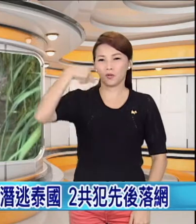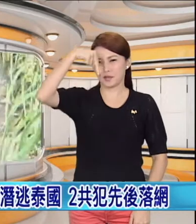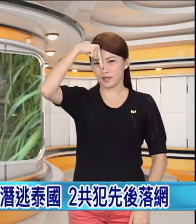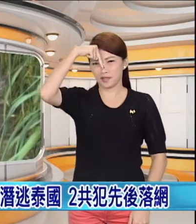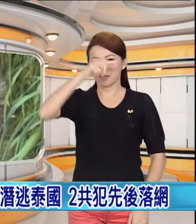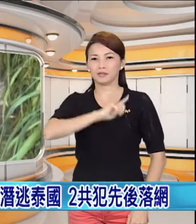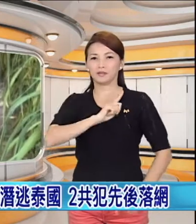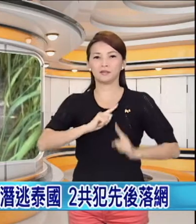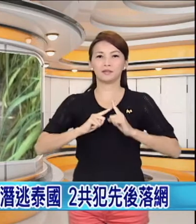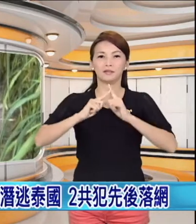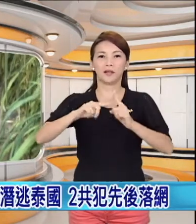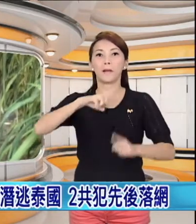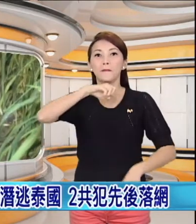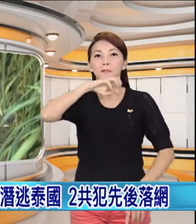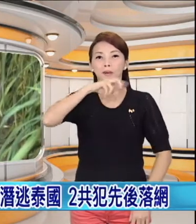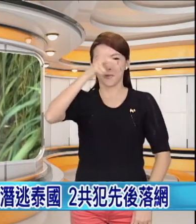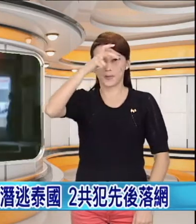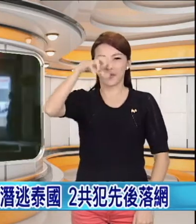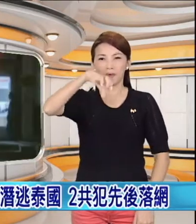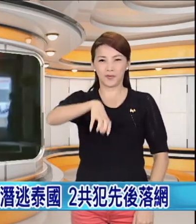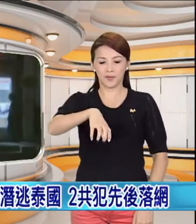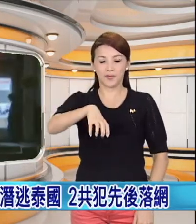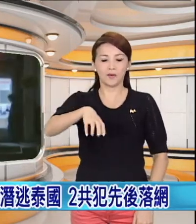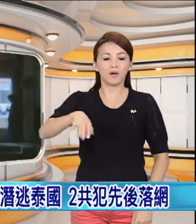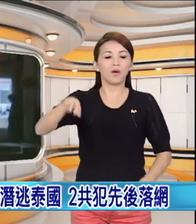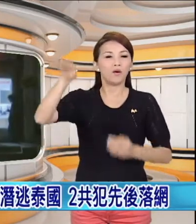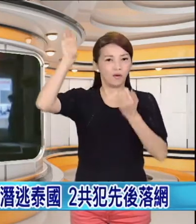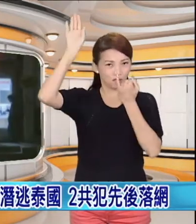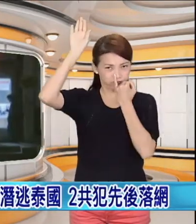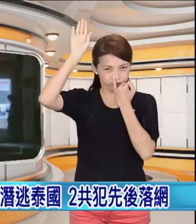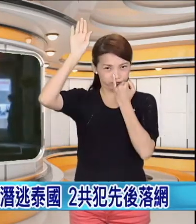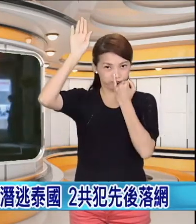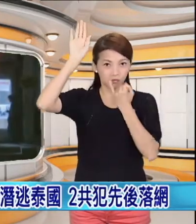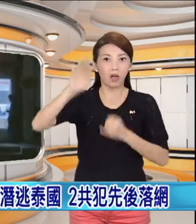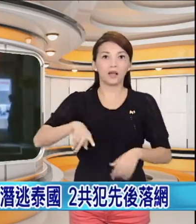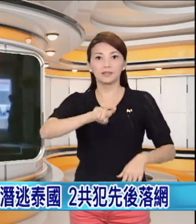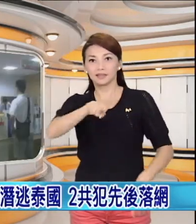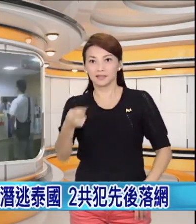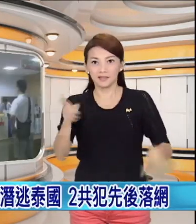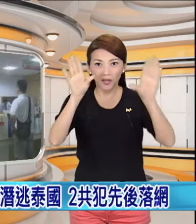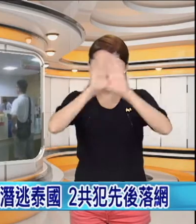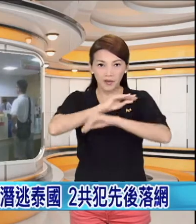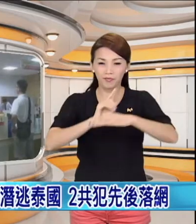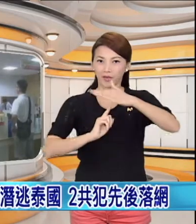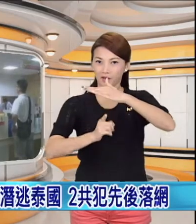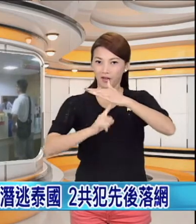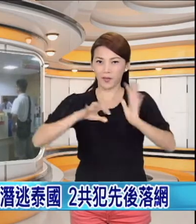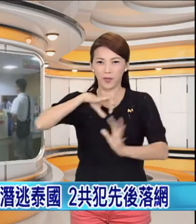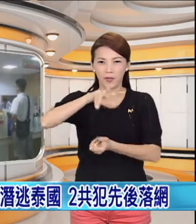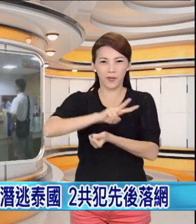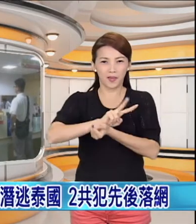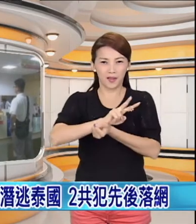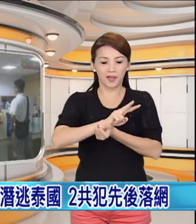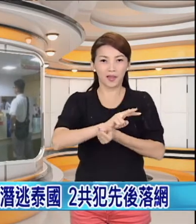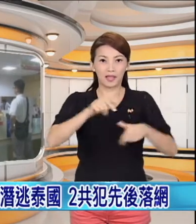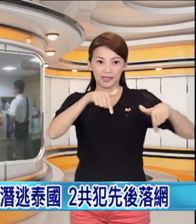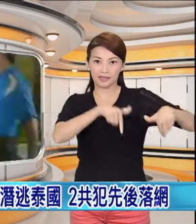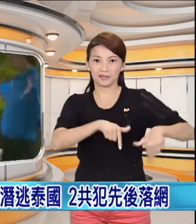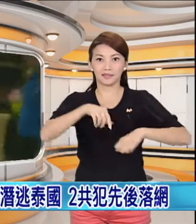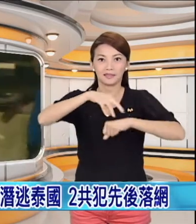午向屏东警方投案，晚间并在云林西螺休息站逮捕到另一名嫌犯